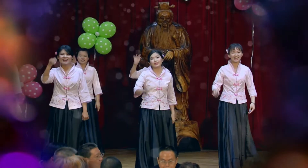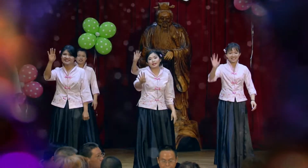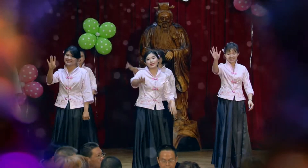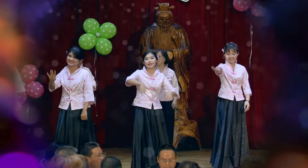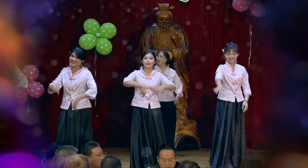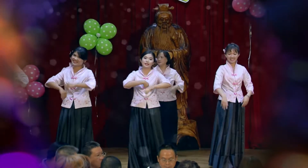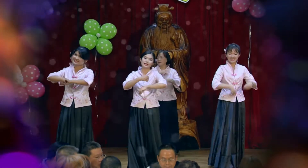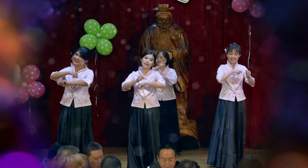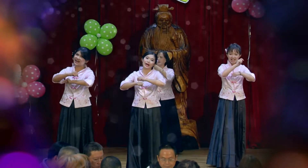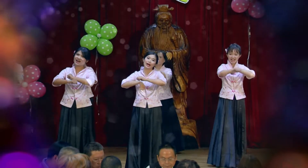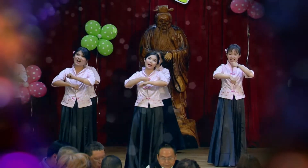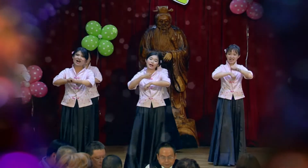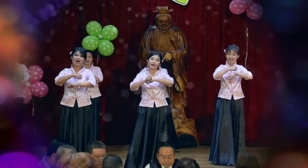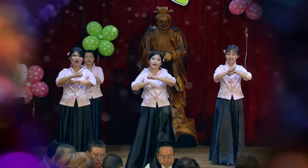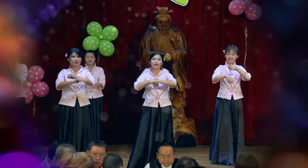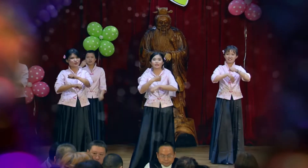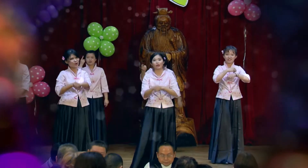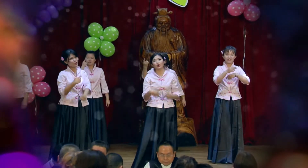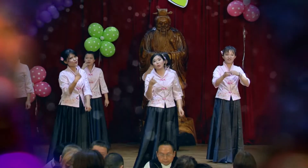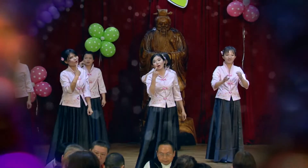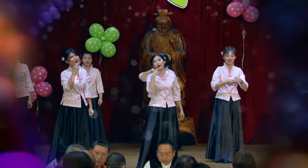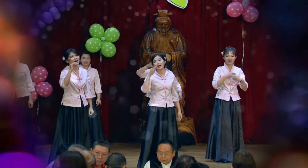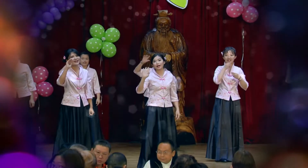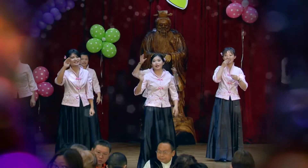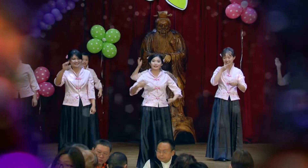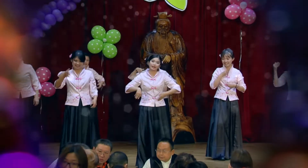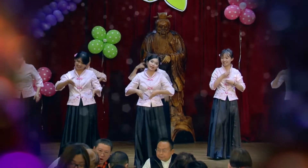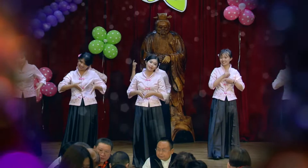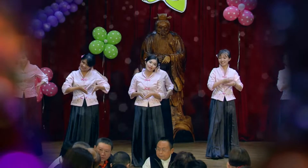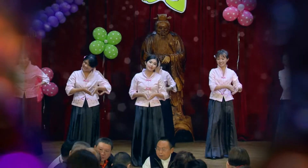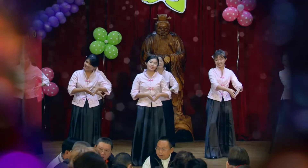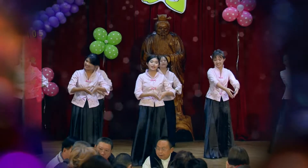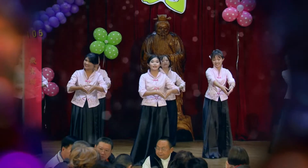已经打动我的心，